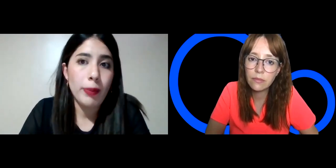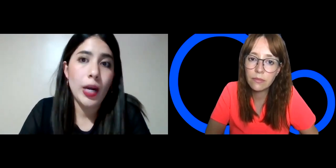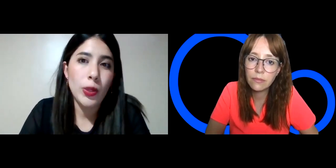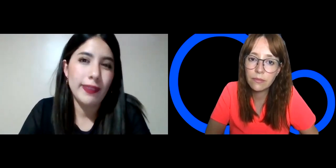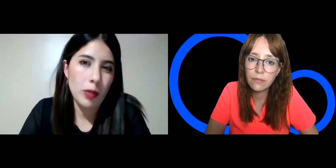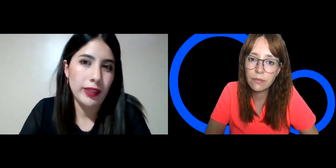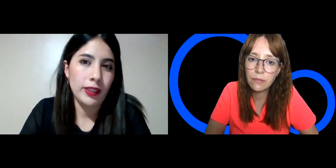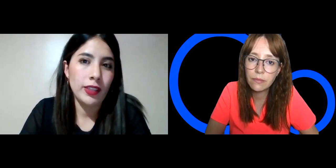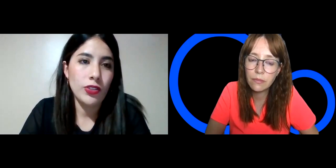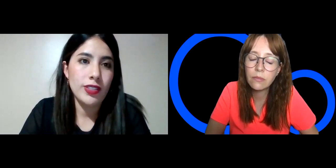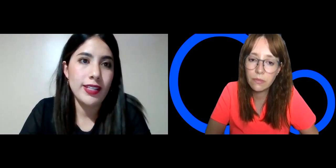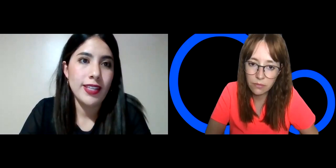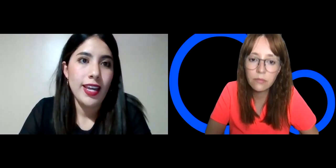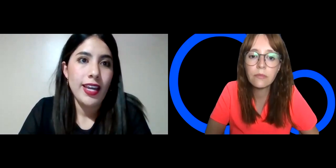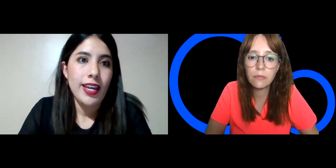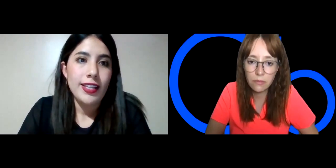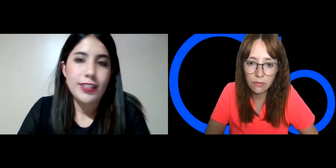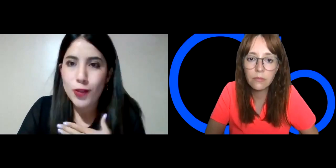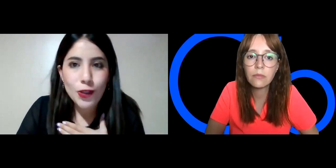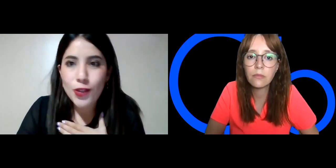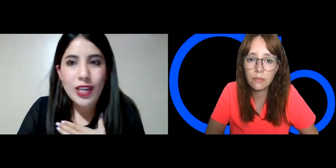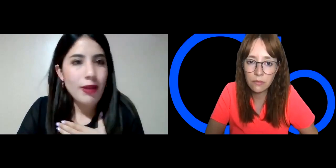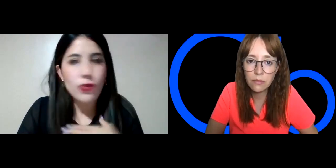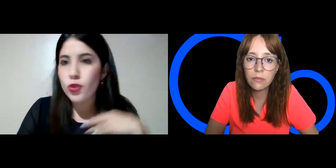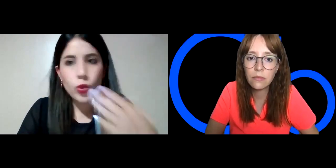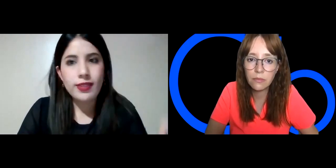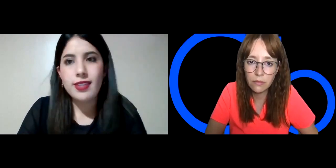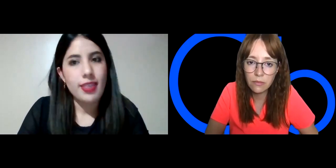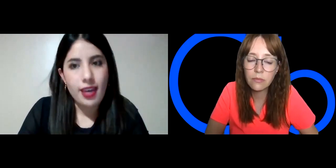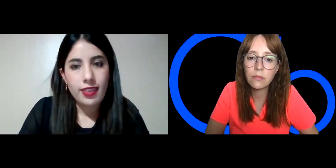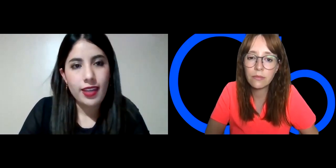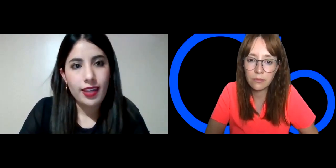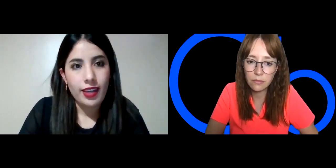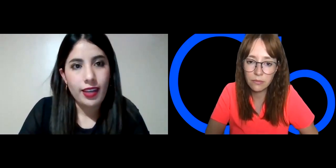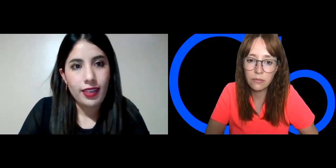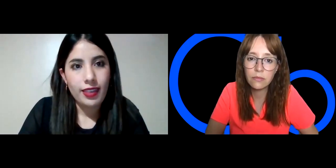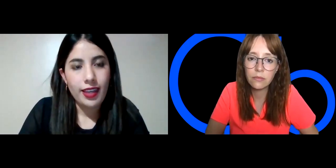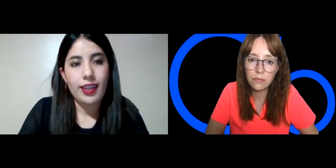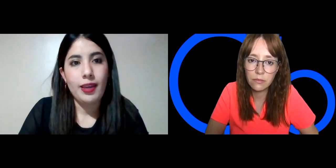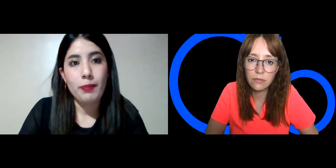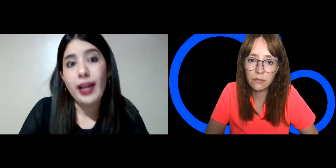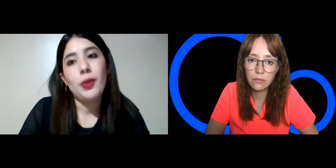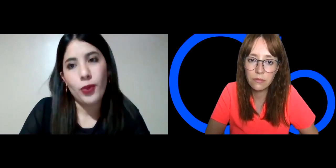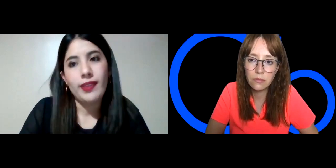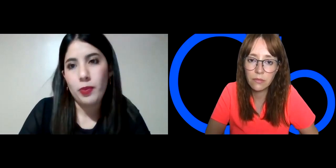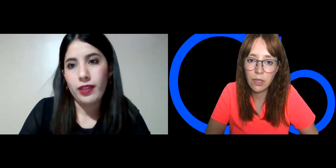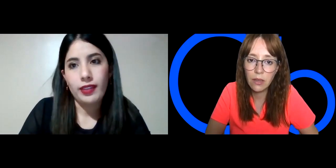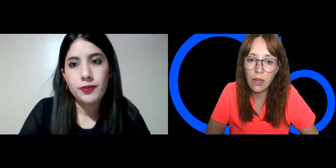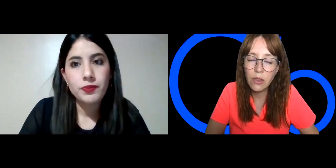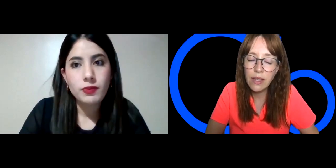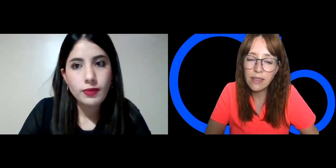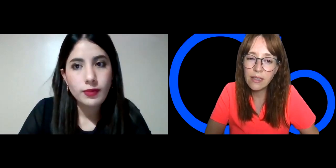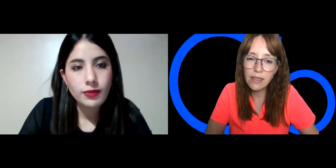para pagar un intérprete. Entonces, si nosotros lo sabemos, no es necesidad de que paguen un